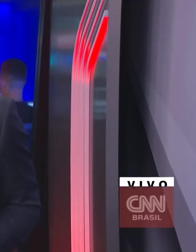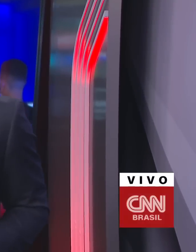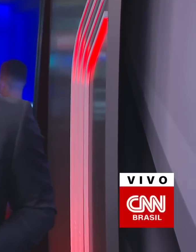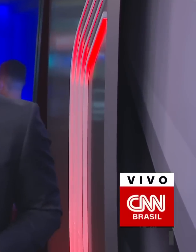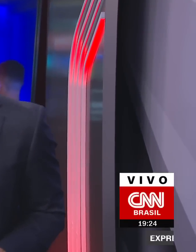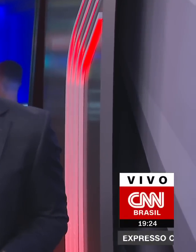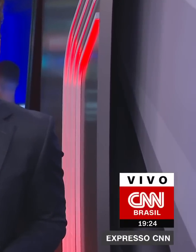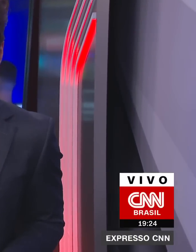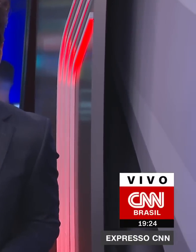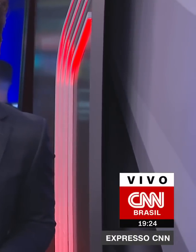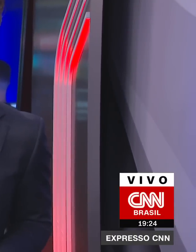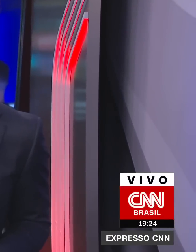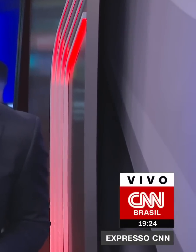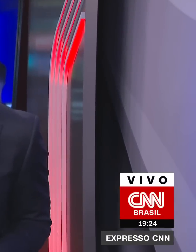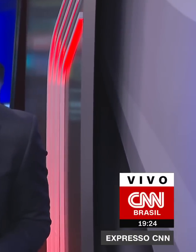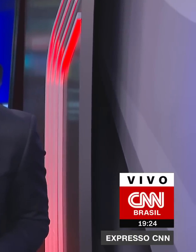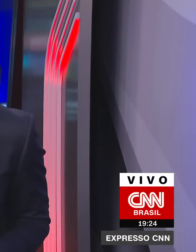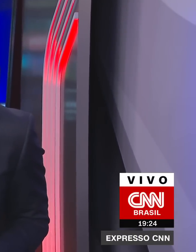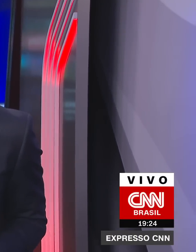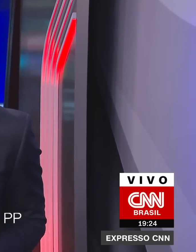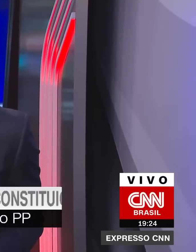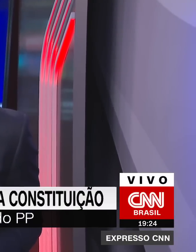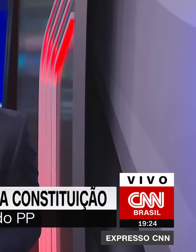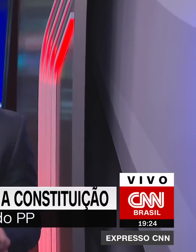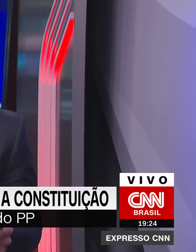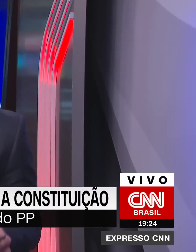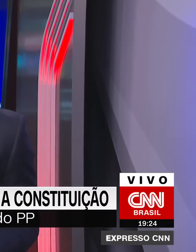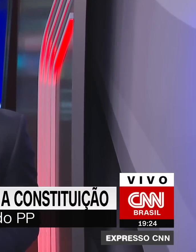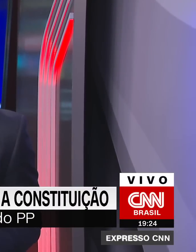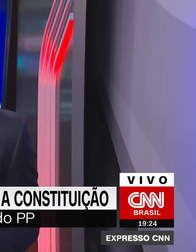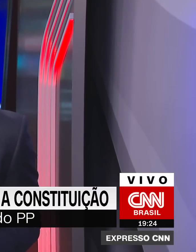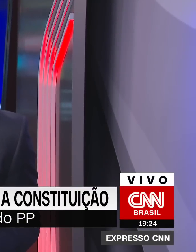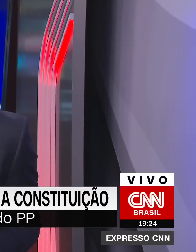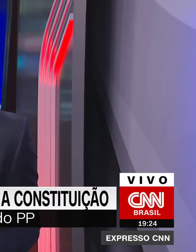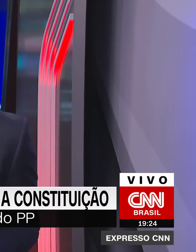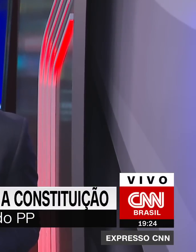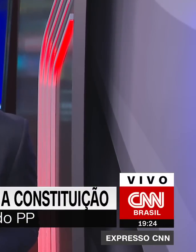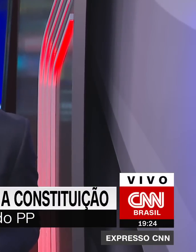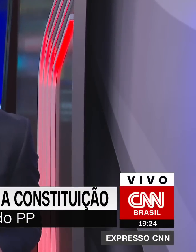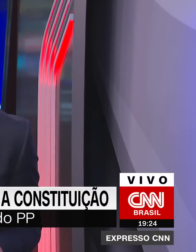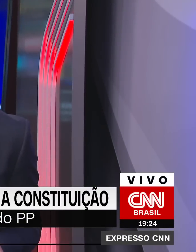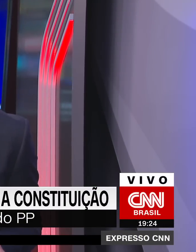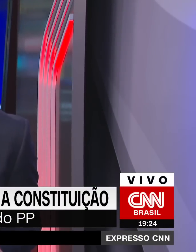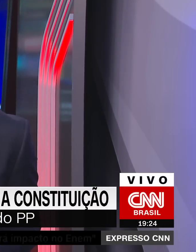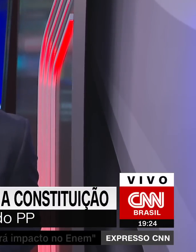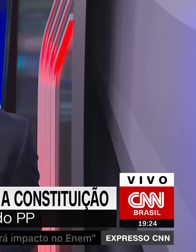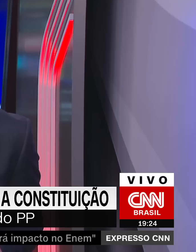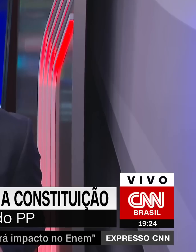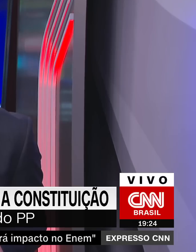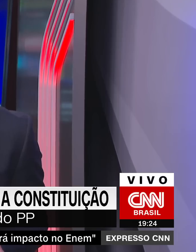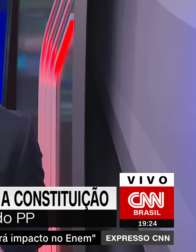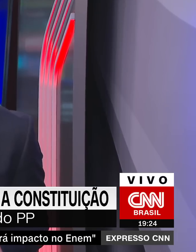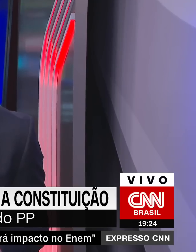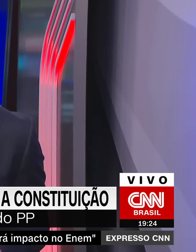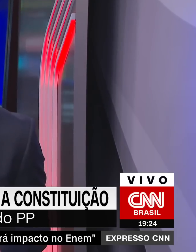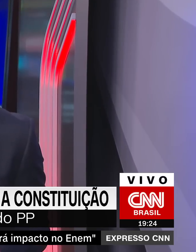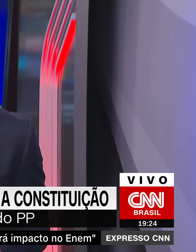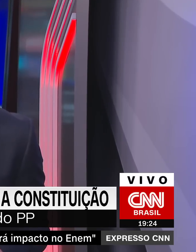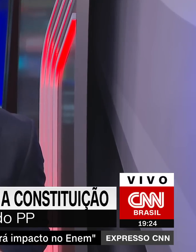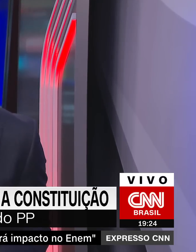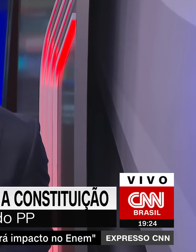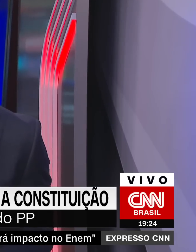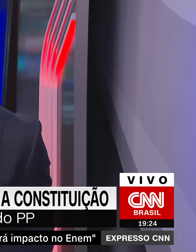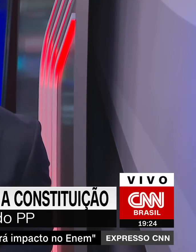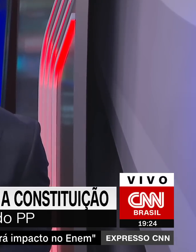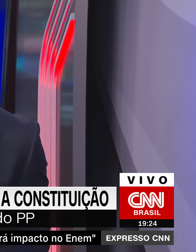Pessoal, e a gente viu agora há pouco que o presidente Jair Bolsonaro participou da convenção do PP. Na saída, ele voltou a falar sobre democracia.